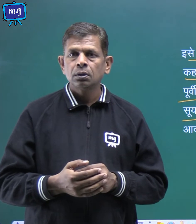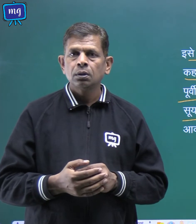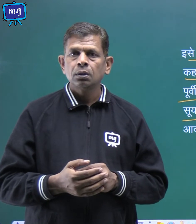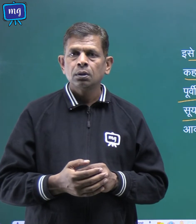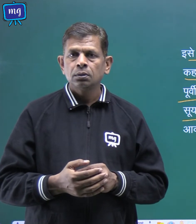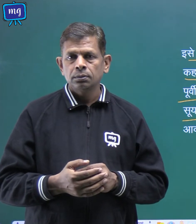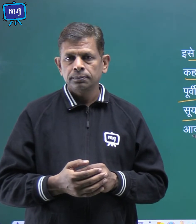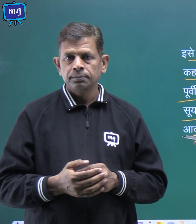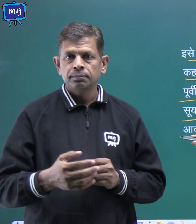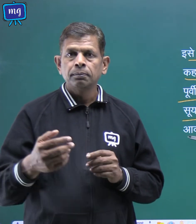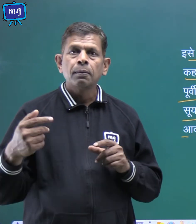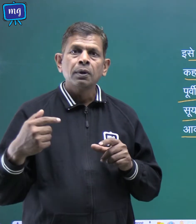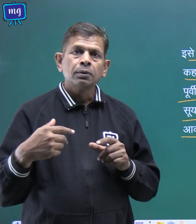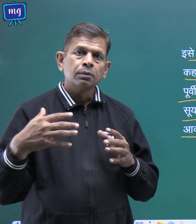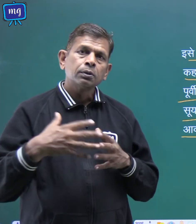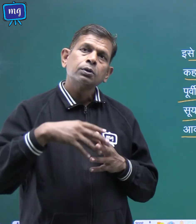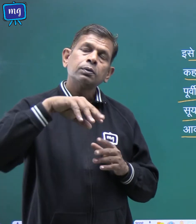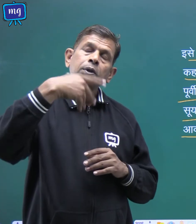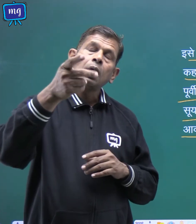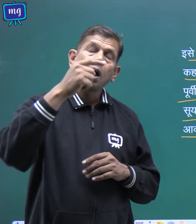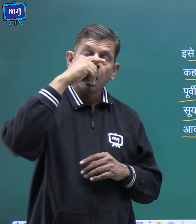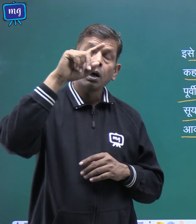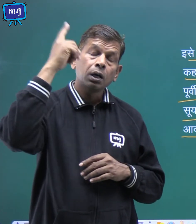पश्चिमी आकाश में